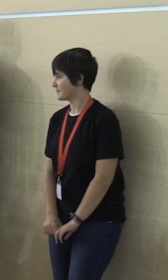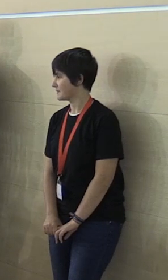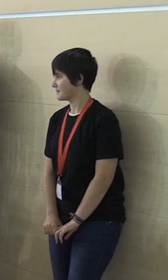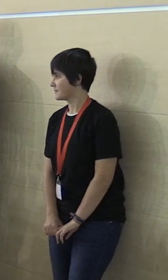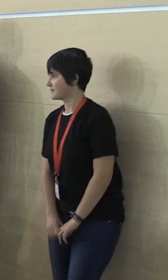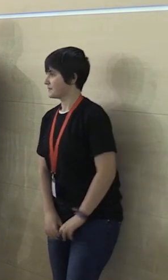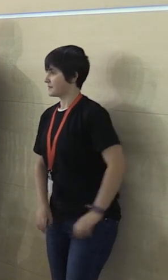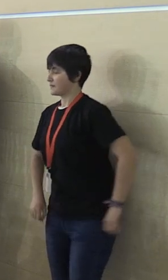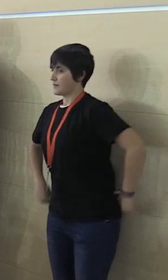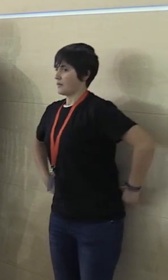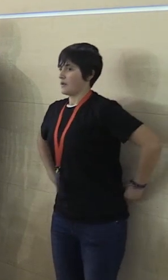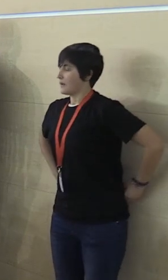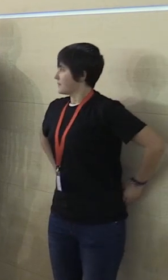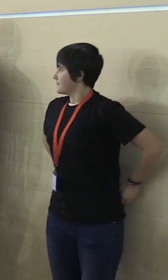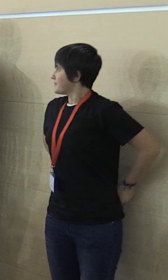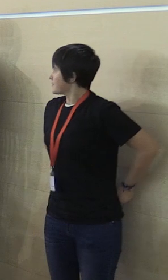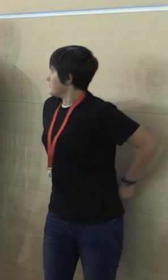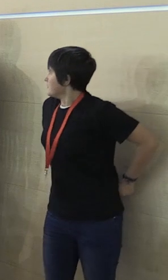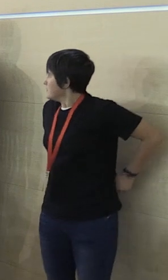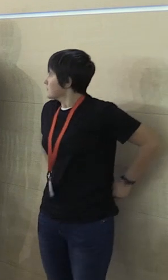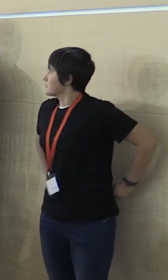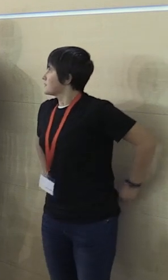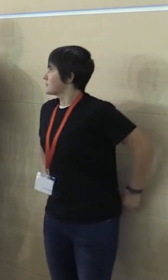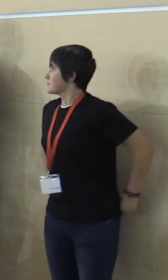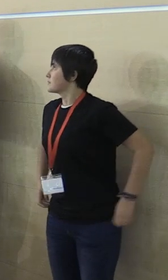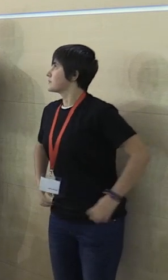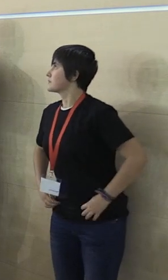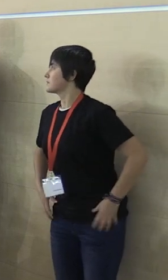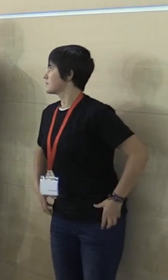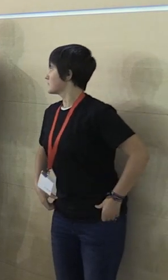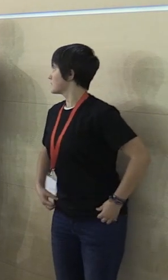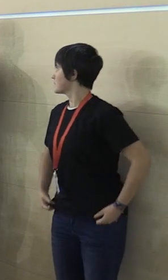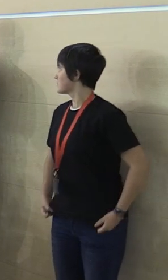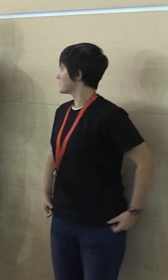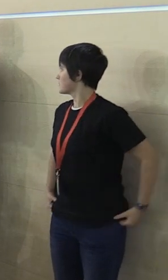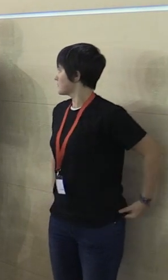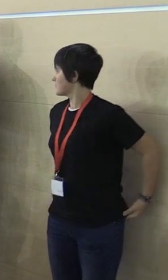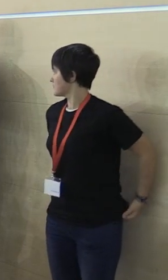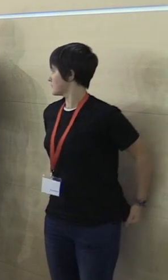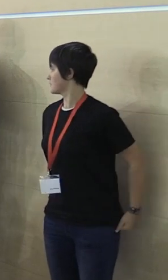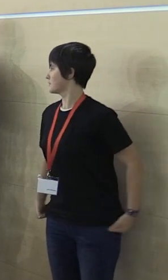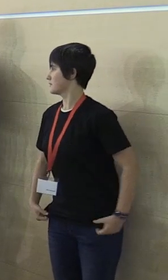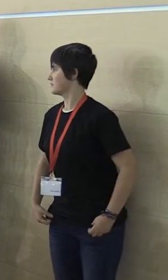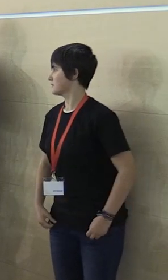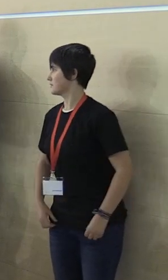proyecto para recuperar un espacio antiguo de la fábrica de tabaco y se han hecho performances, se han hecho manifestaciones, un